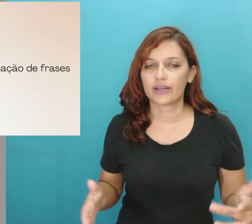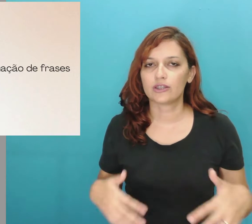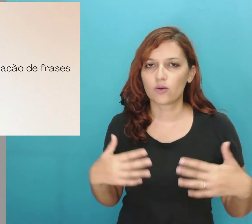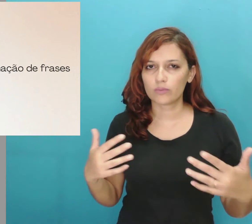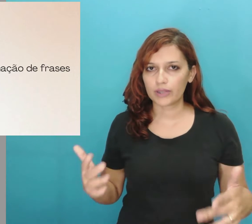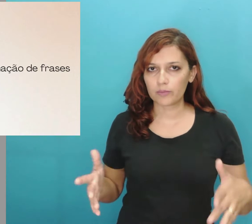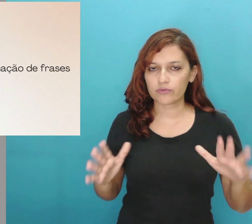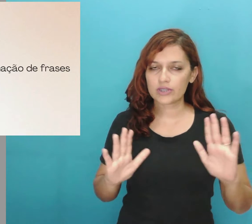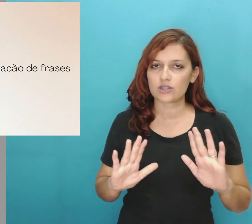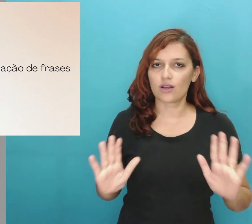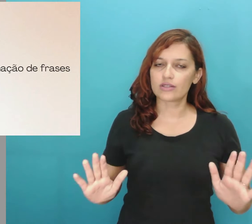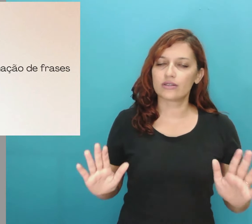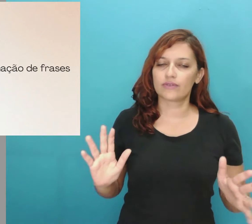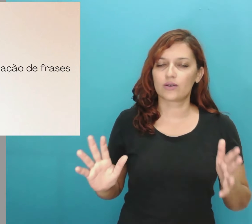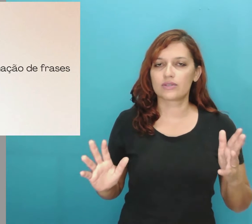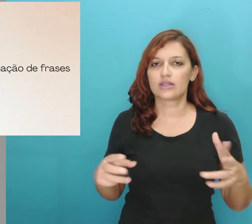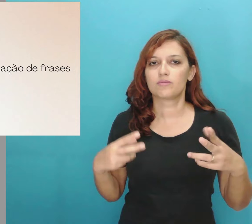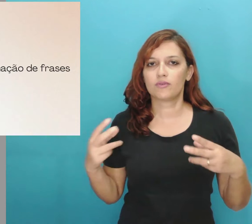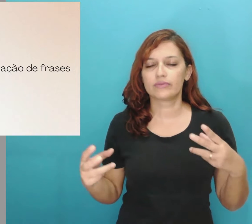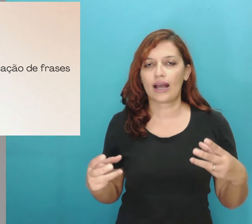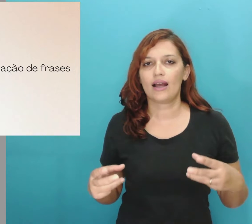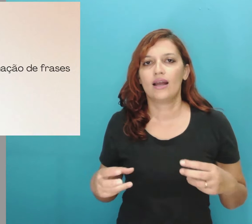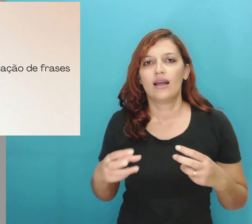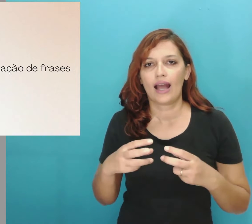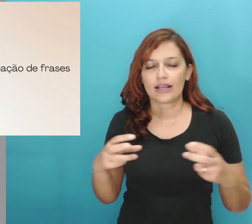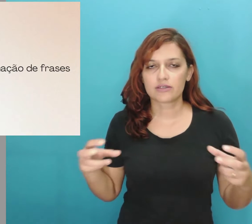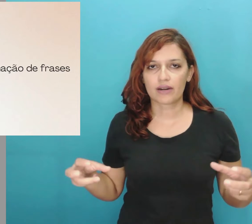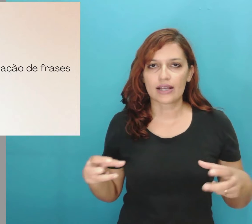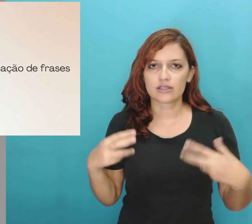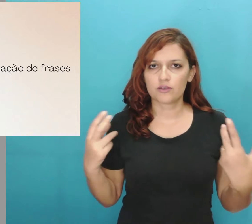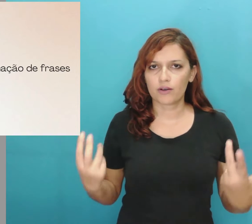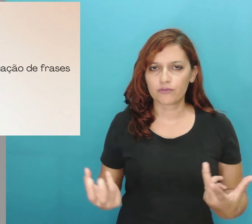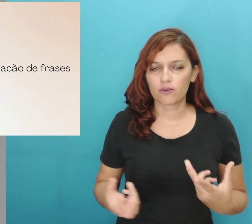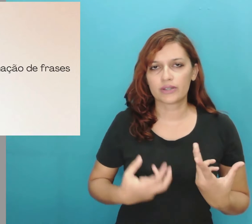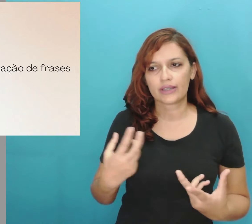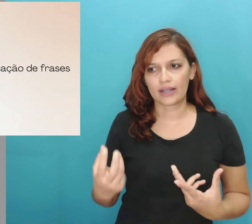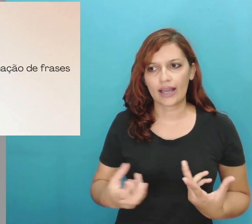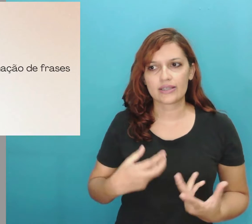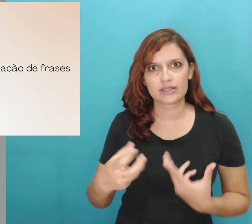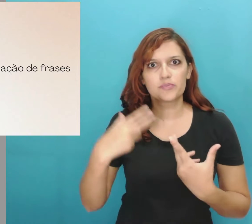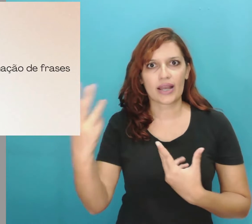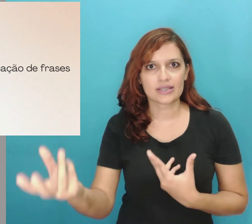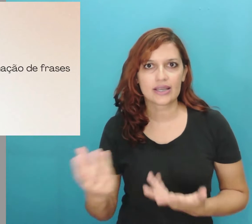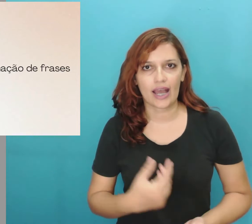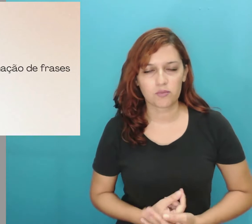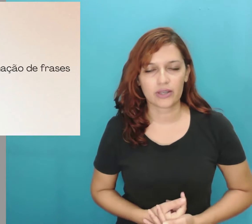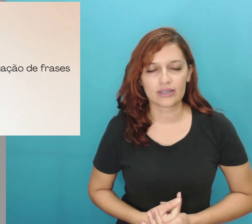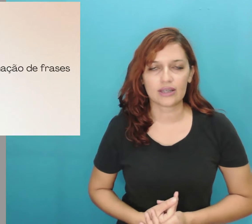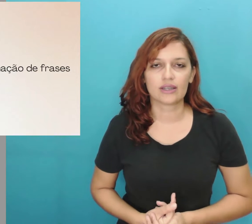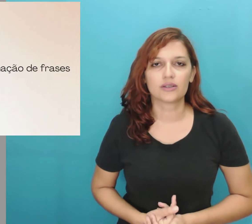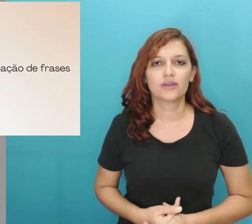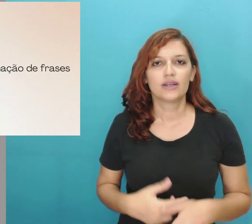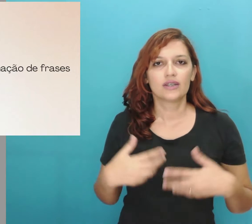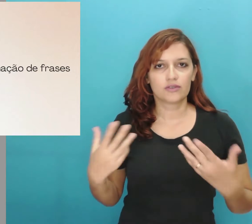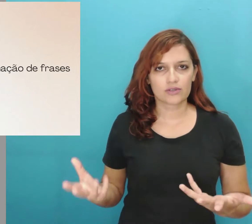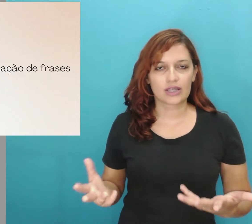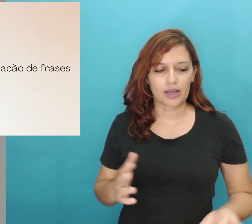com o tempo você sozinho vai conseguir montar as frases de uma forma que ela expresse realmente aquilo que você quer